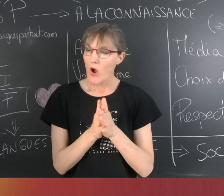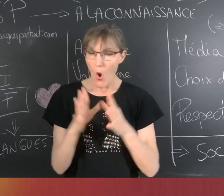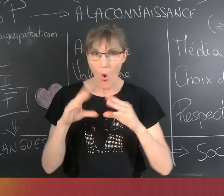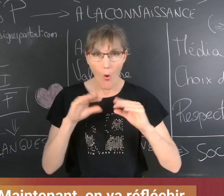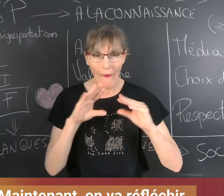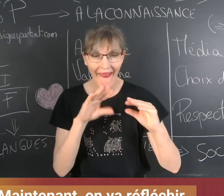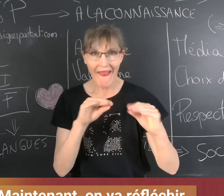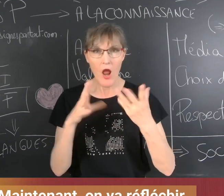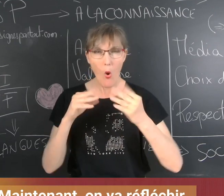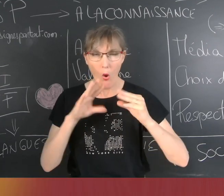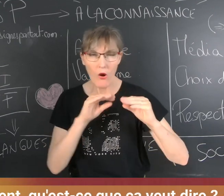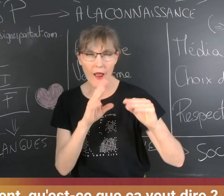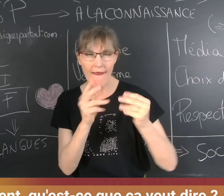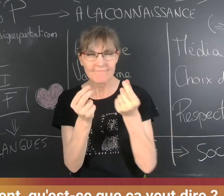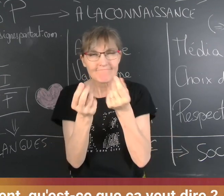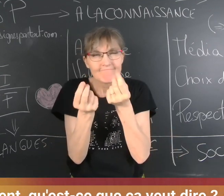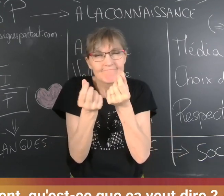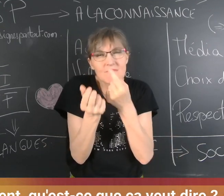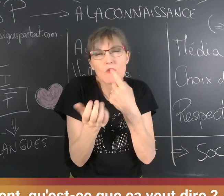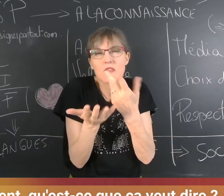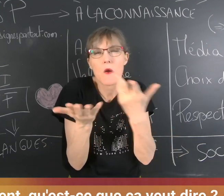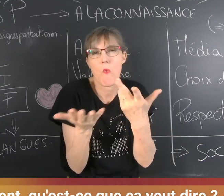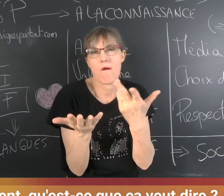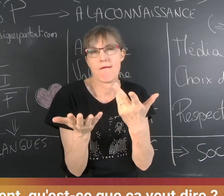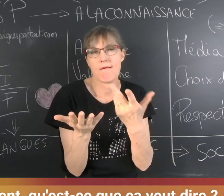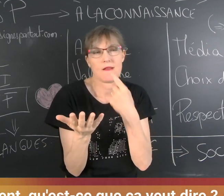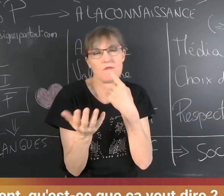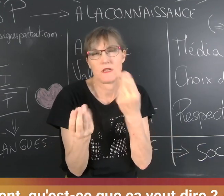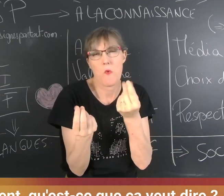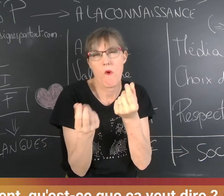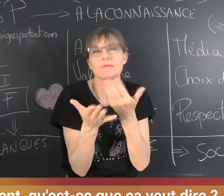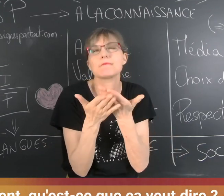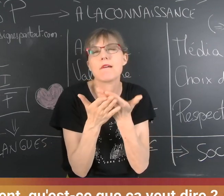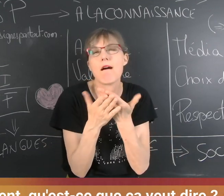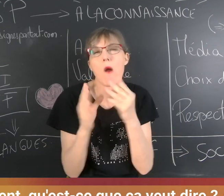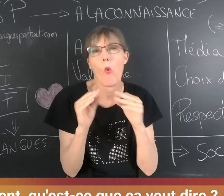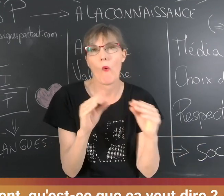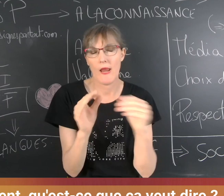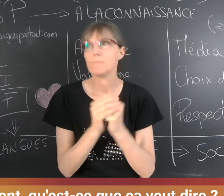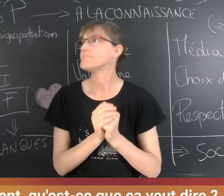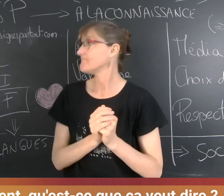donc ma réflexion. Maintenant, on va réfléchir concrètement, qu'est-ce que ça veut dire?